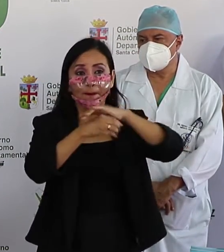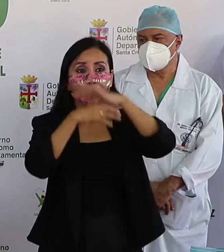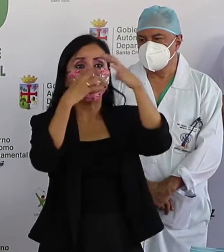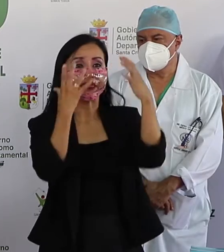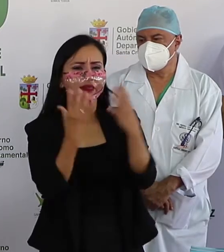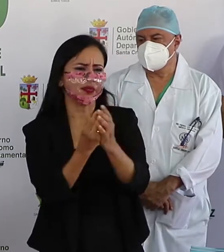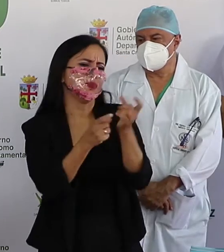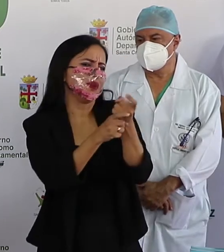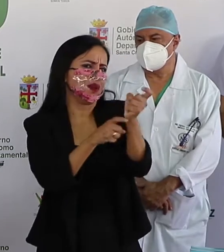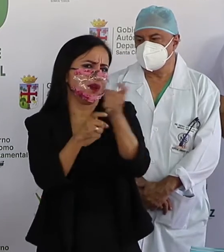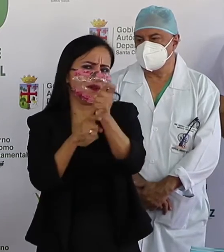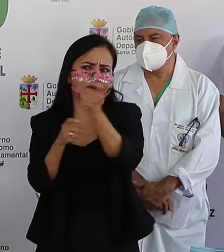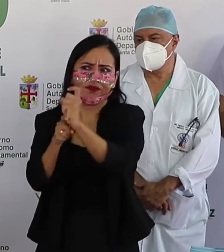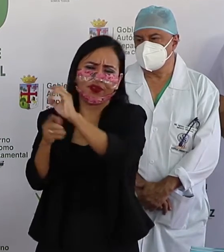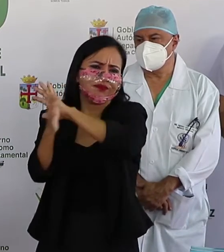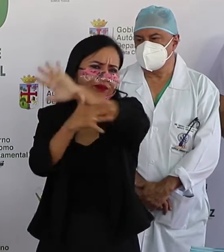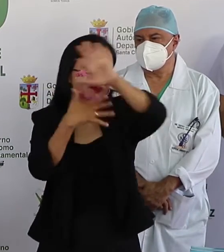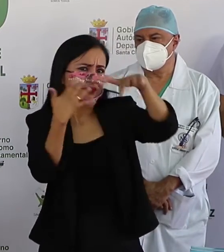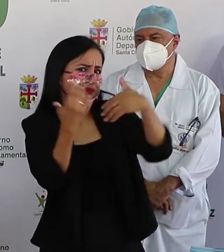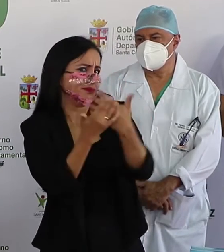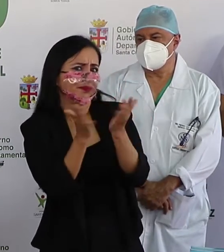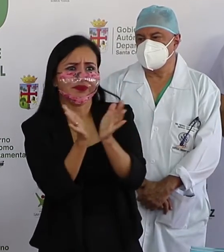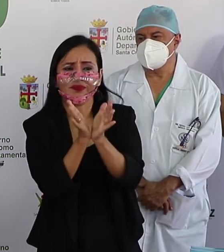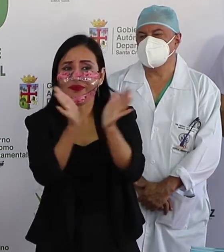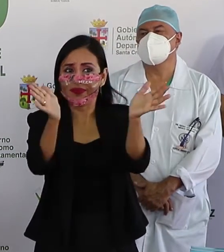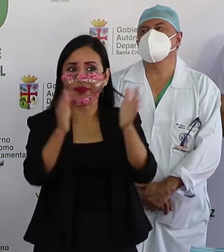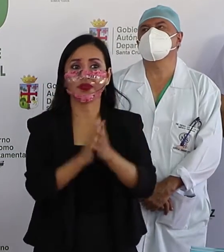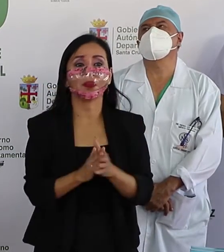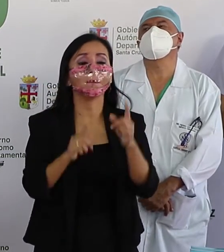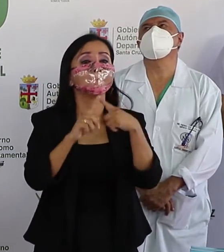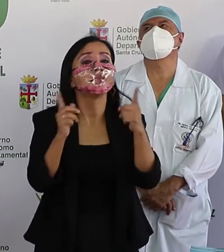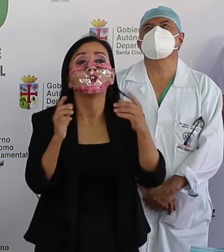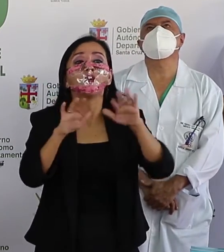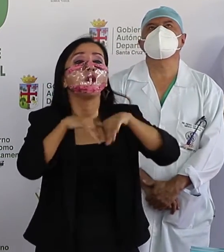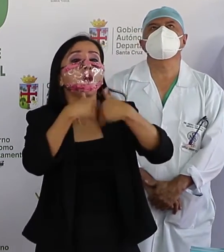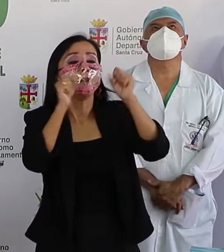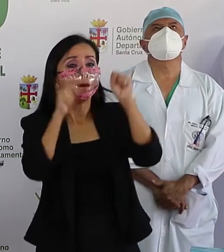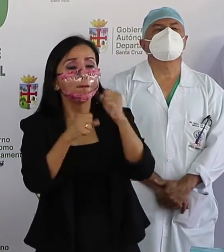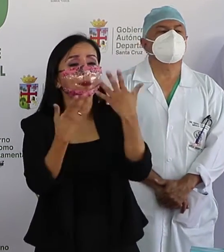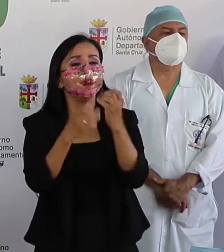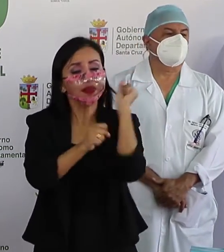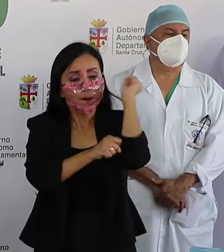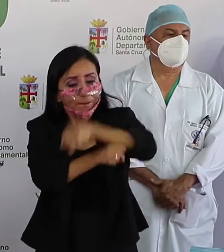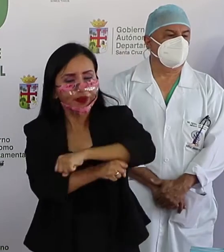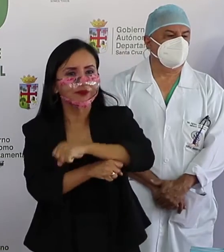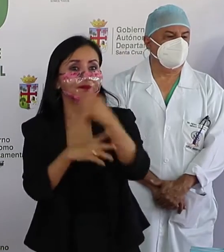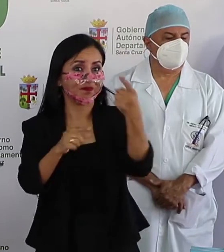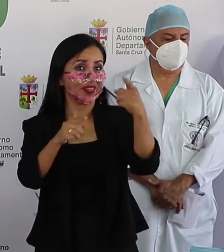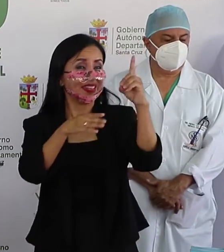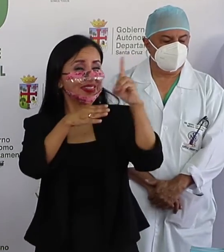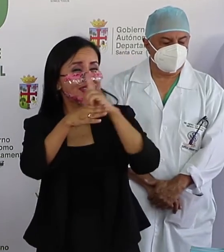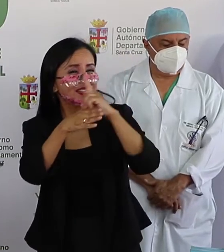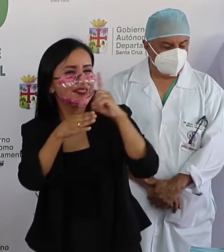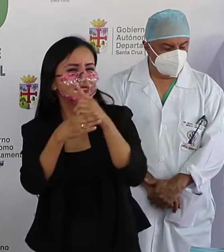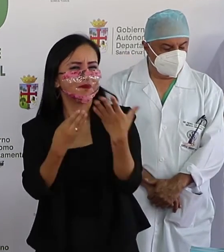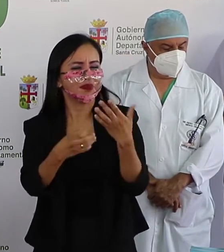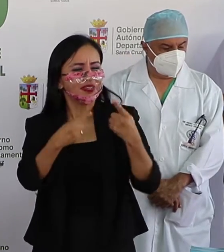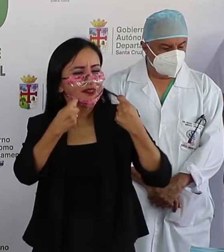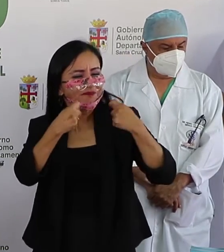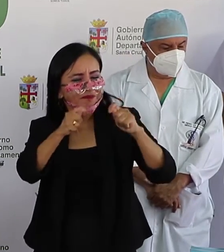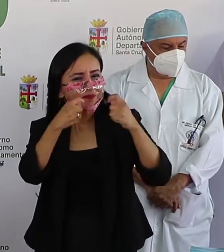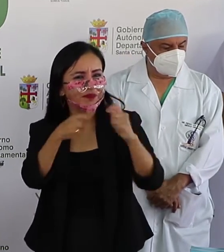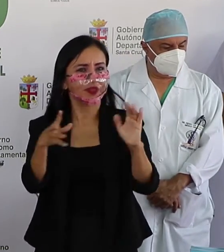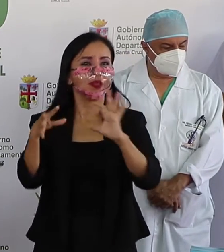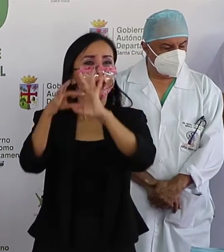La pandemia afecta a todos y solo será vencida con disciplina,